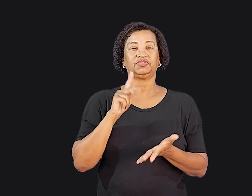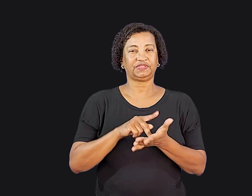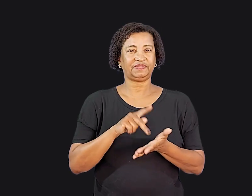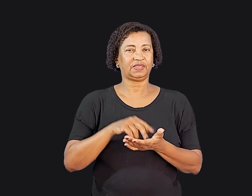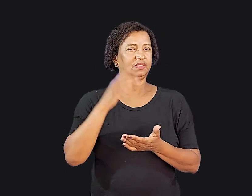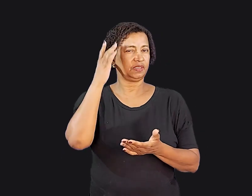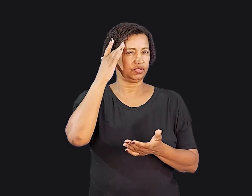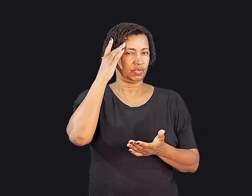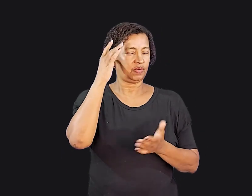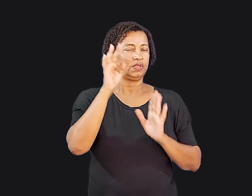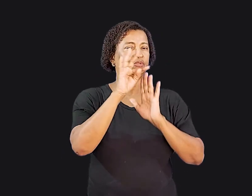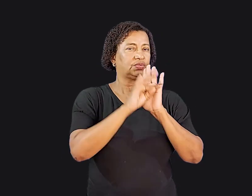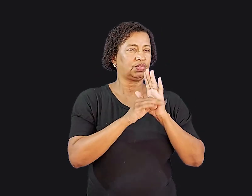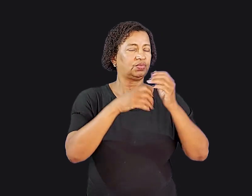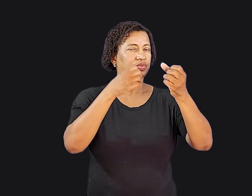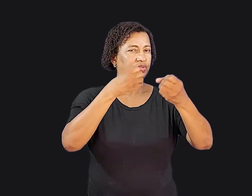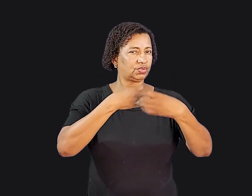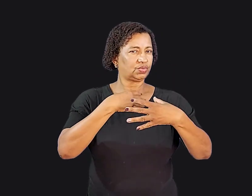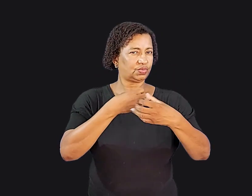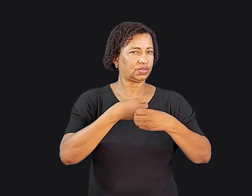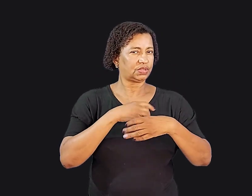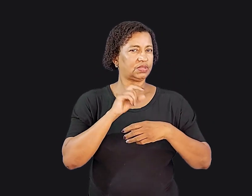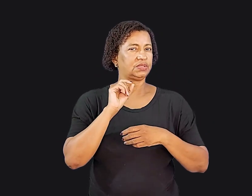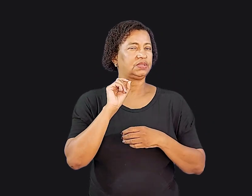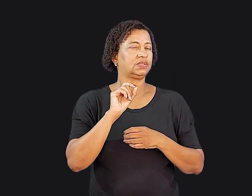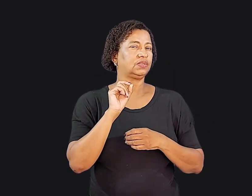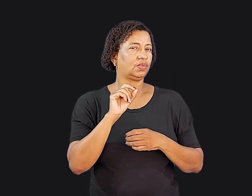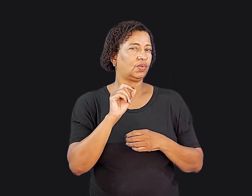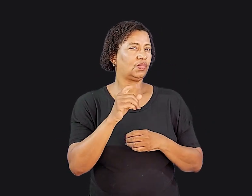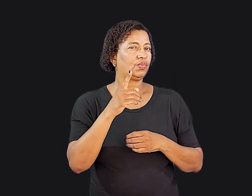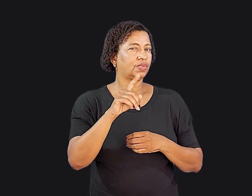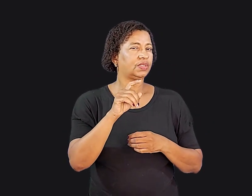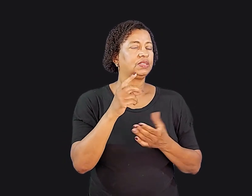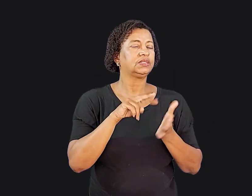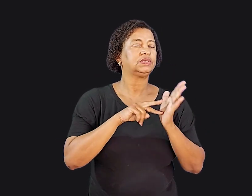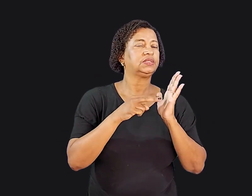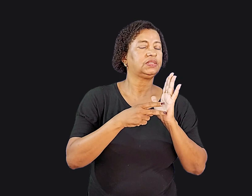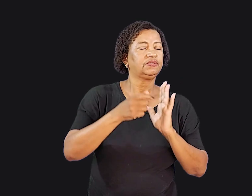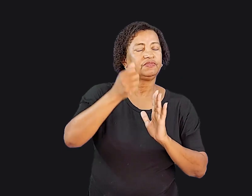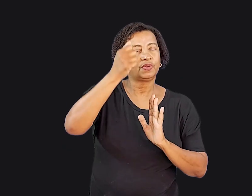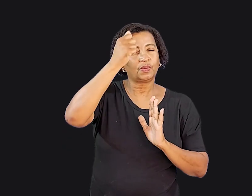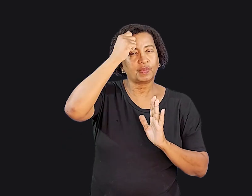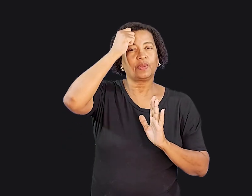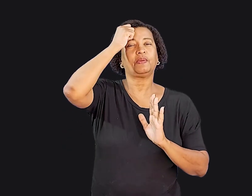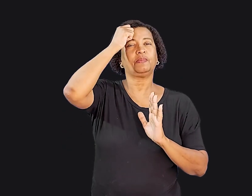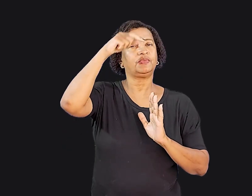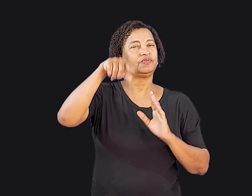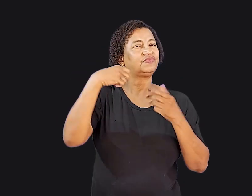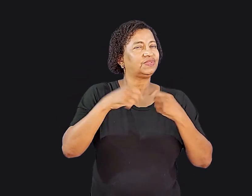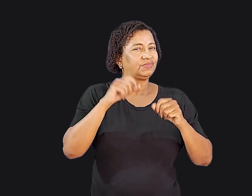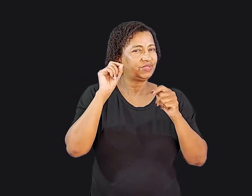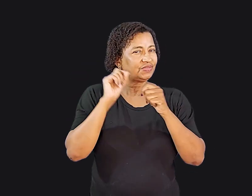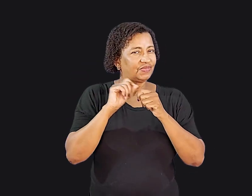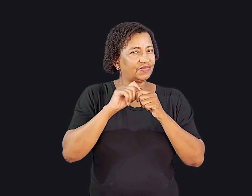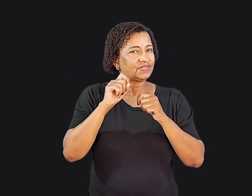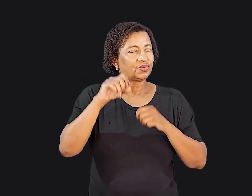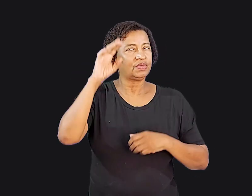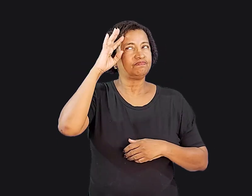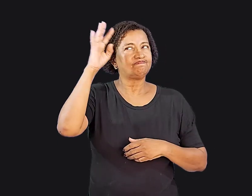sinceramente, eu acho que esse texto nos ensina, independentemente do que implicaria o seu arrependimento, que você teria que fazer uma coisa: refletir mais